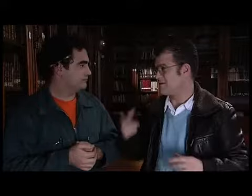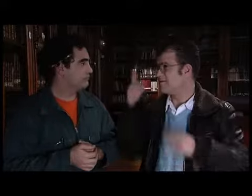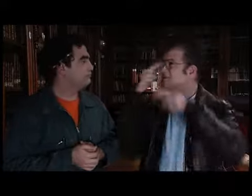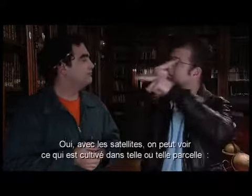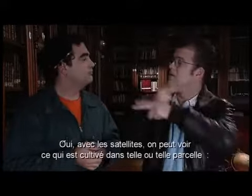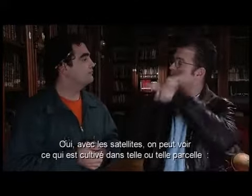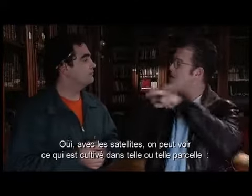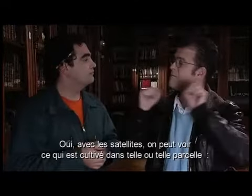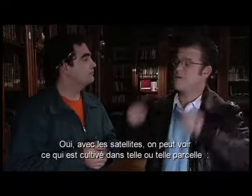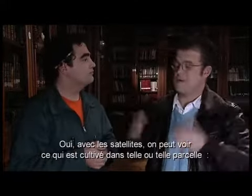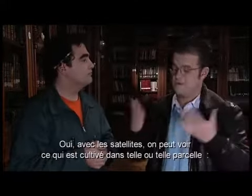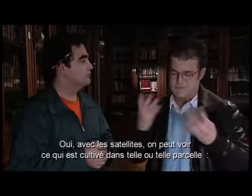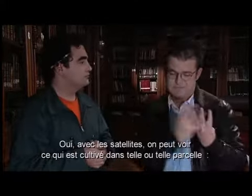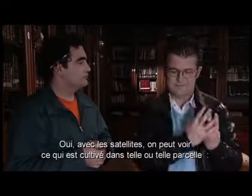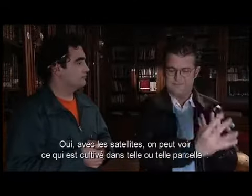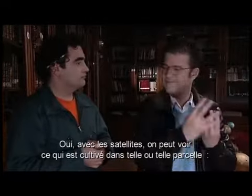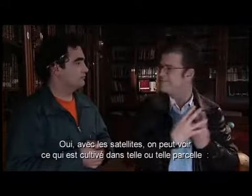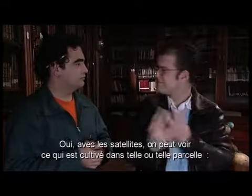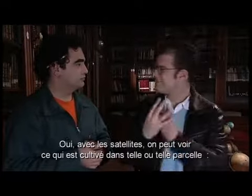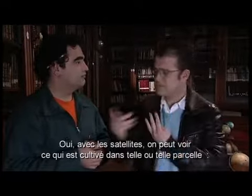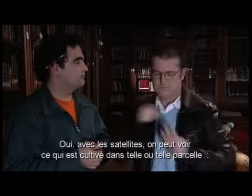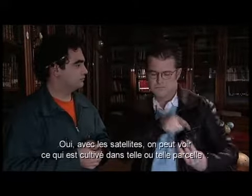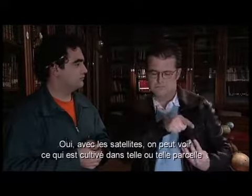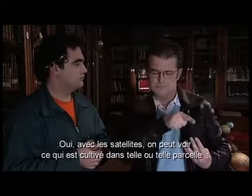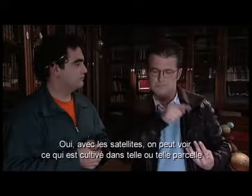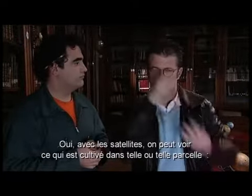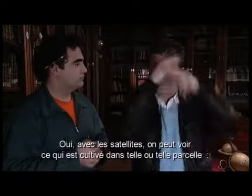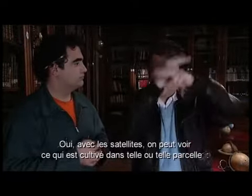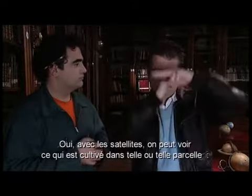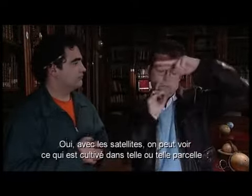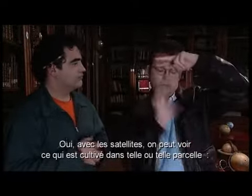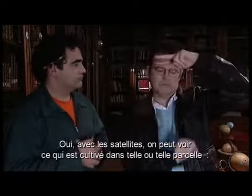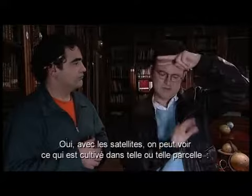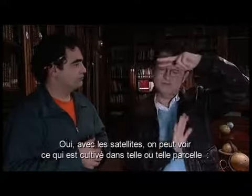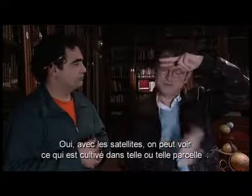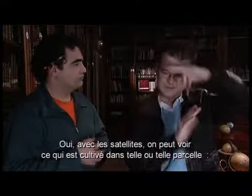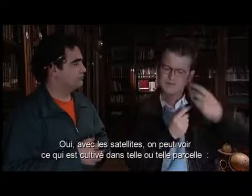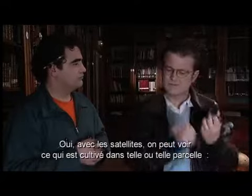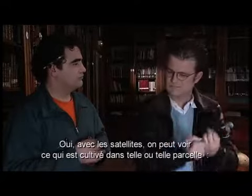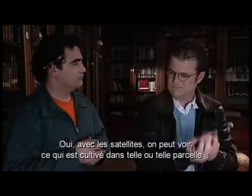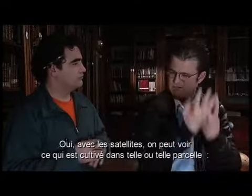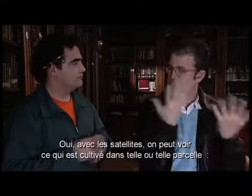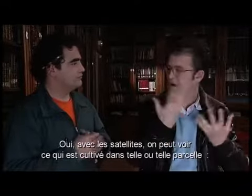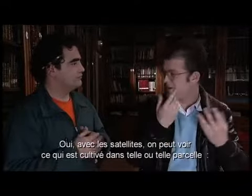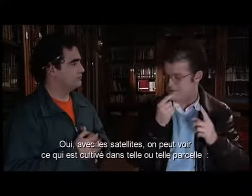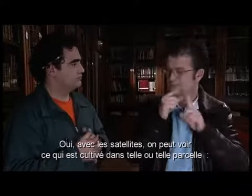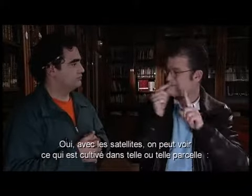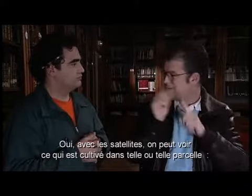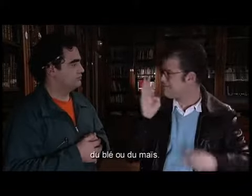Oui, avec les satellites, on peut voir ce qui est cultivé dans telle ou telle parcelle, du